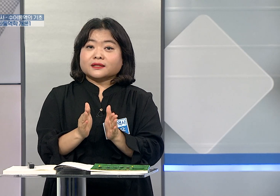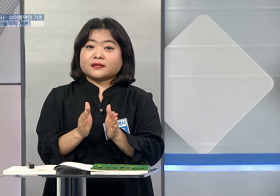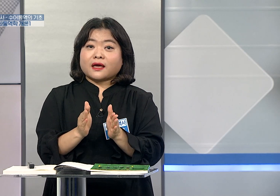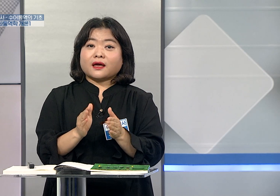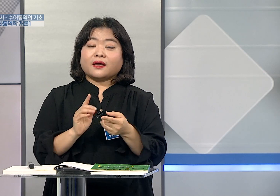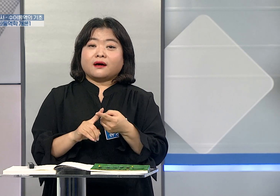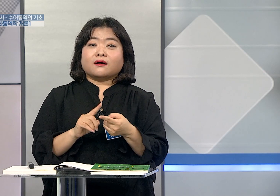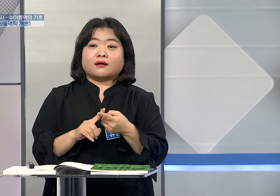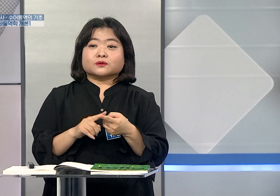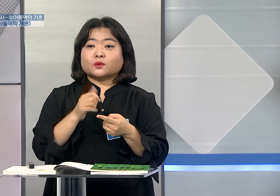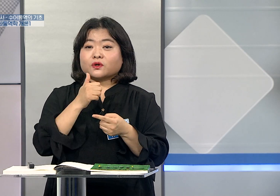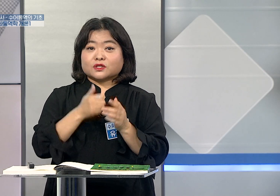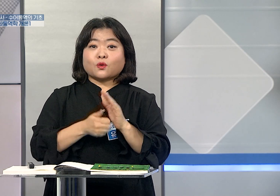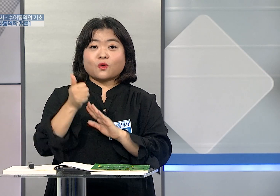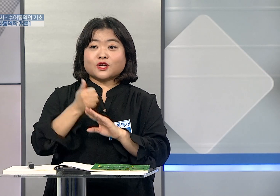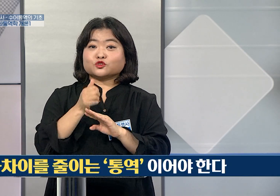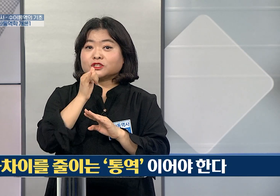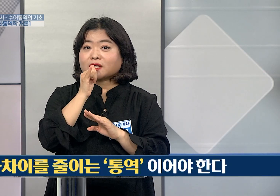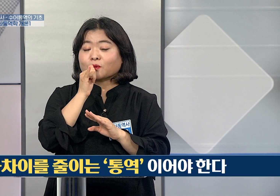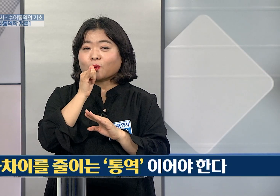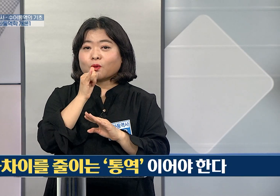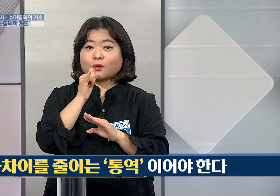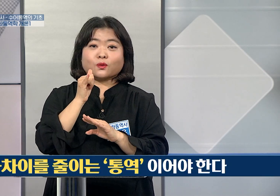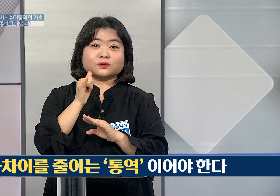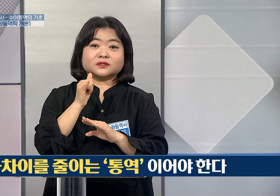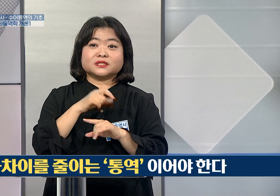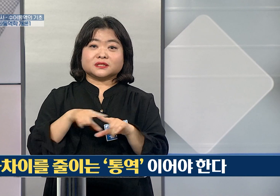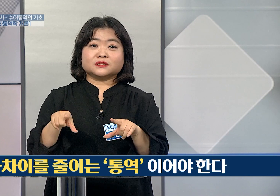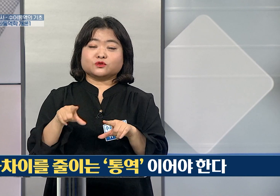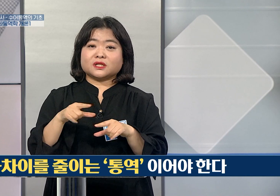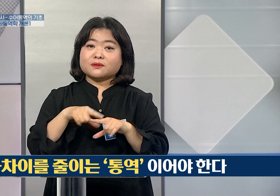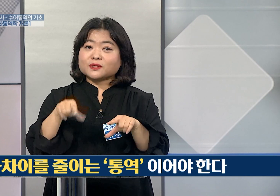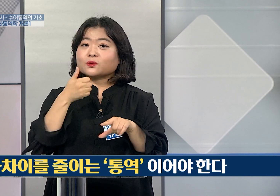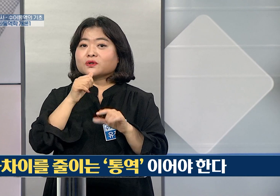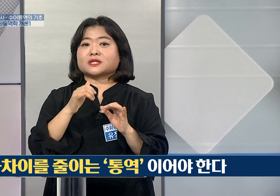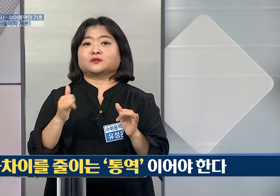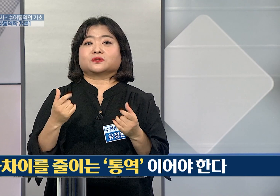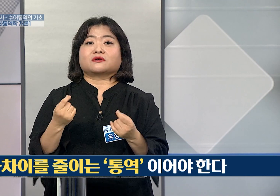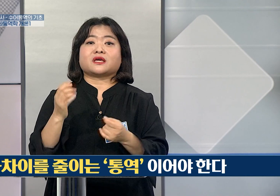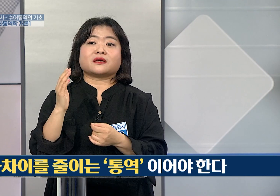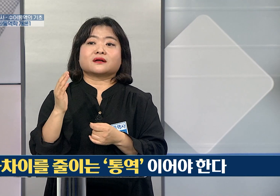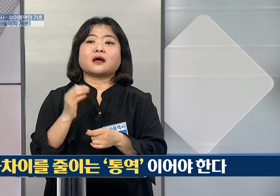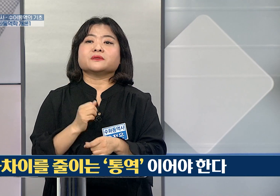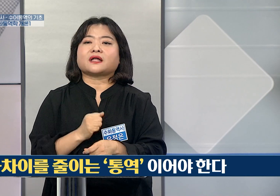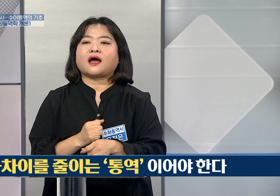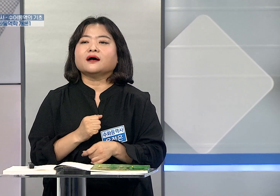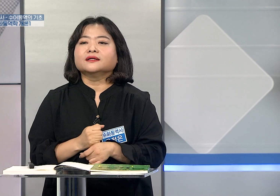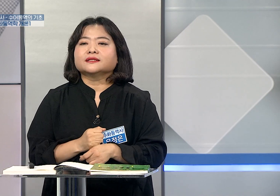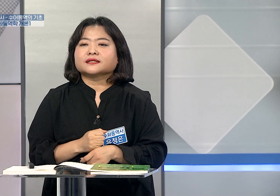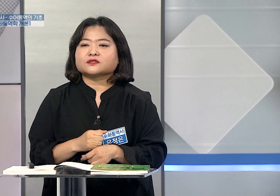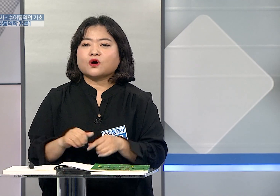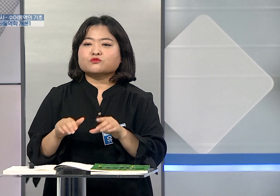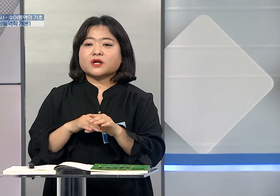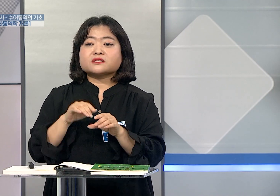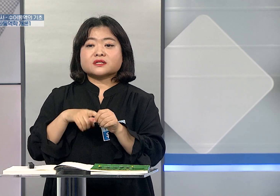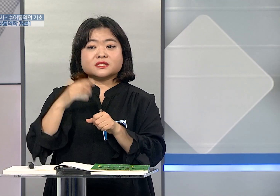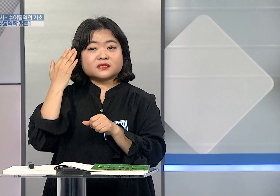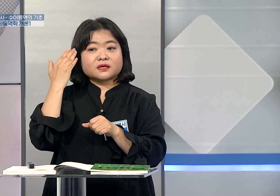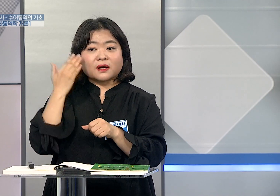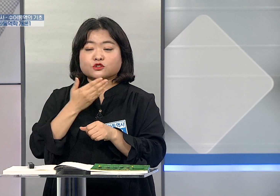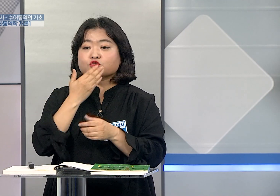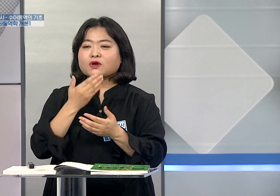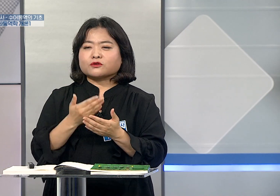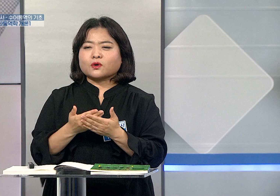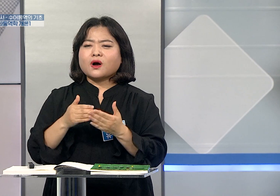좁혀야 이게 통역이 성공할 수 있다고 흔히들 우리 일반 통역사들도 그렇게 얘기를 합니다. 그래서 문화적인